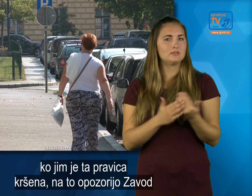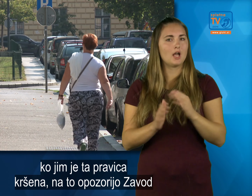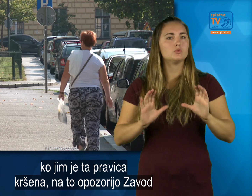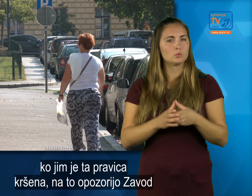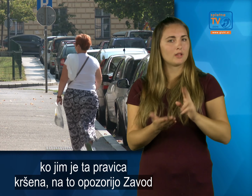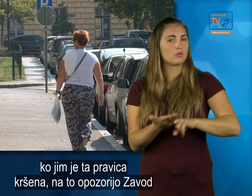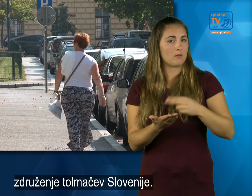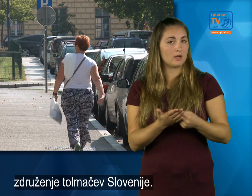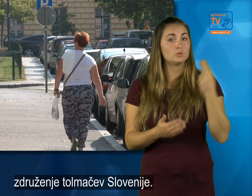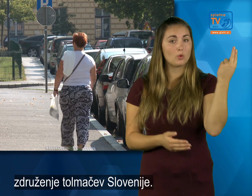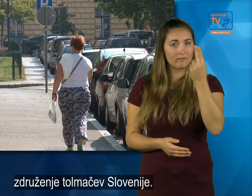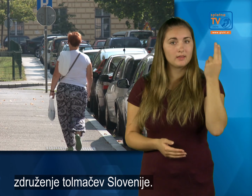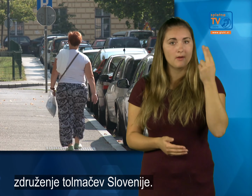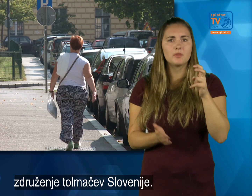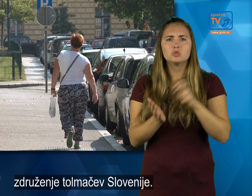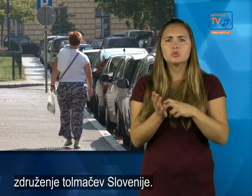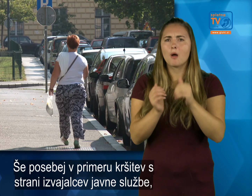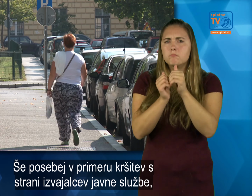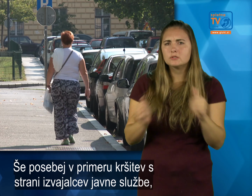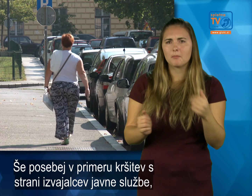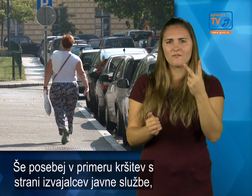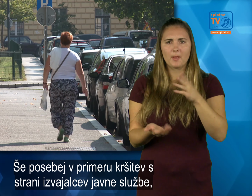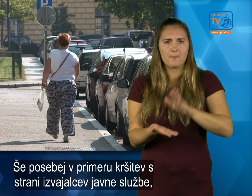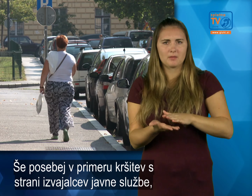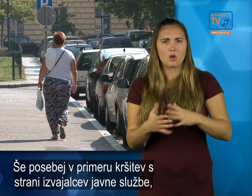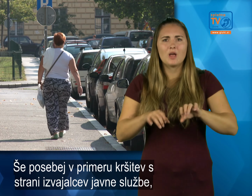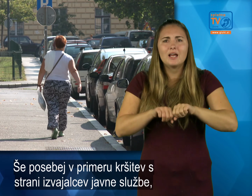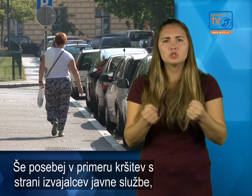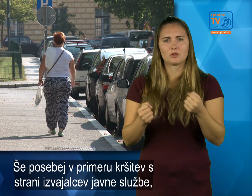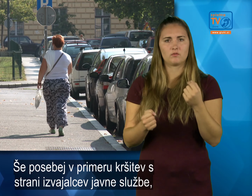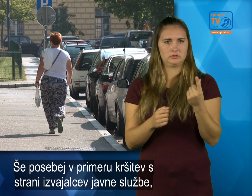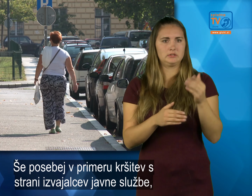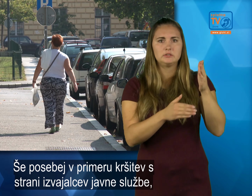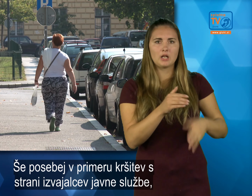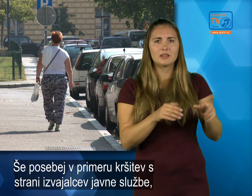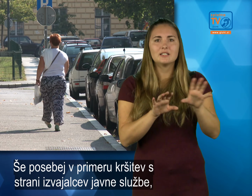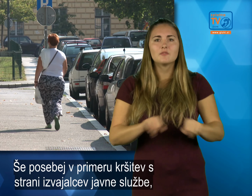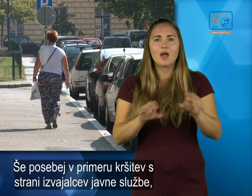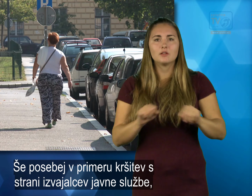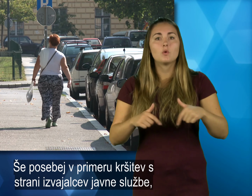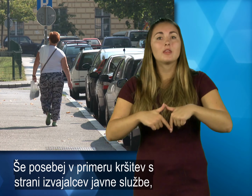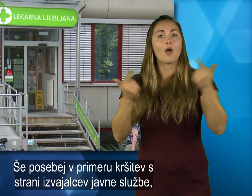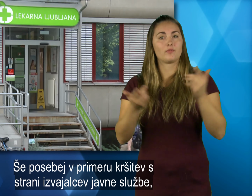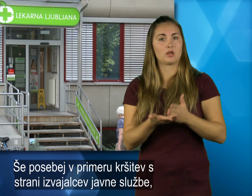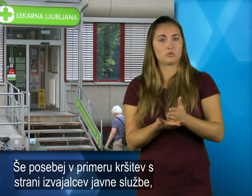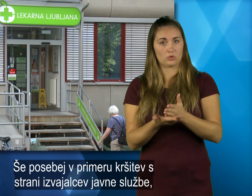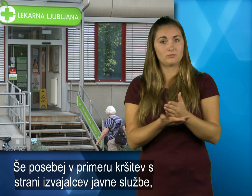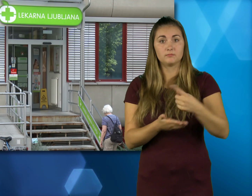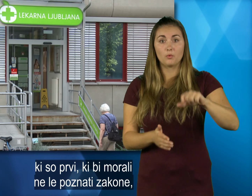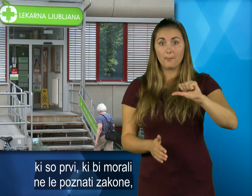Združenje tolmačev Slovenije. Še posebej v primeru kršitev strani izvajalcev javne službe,